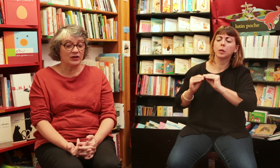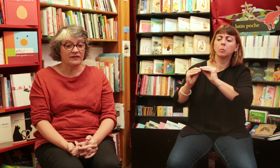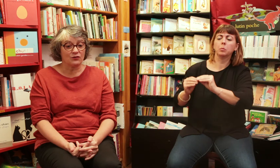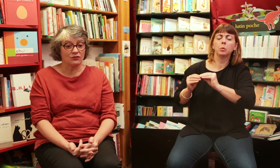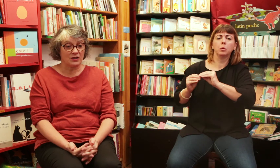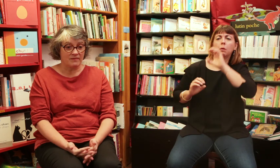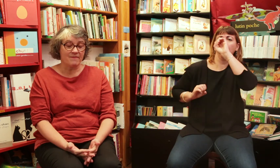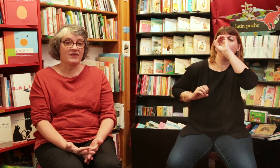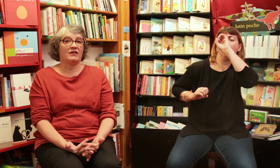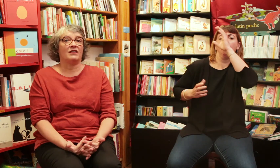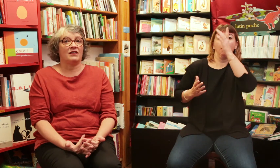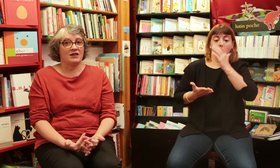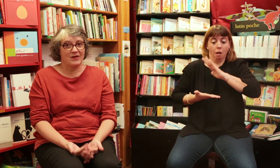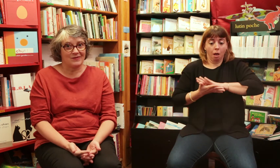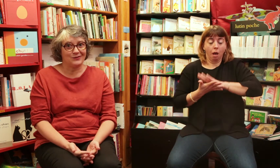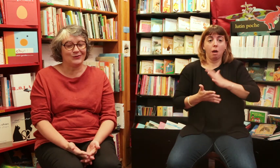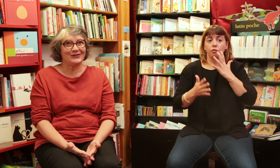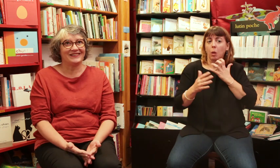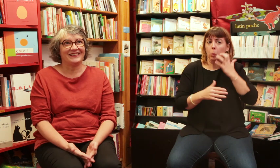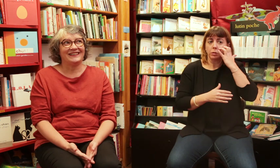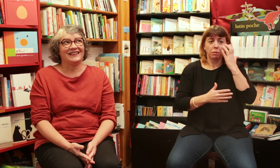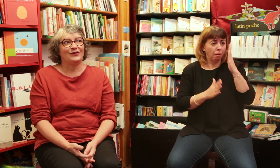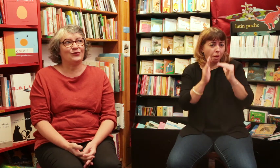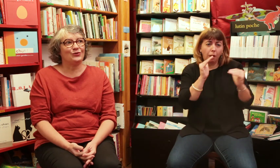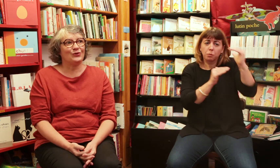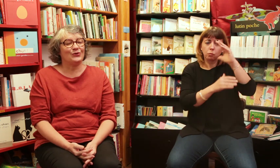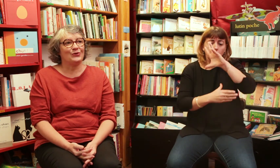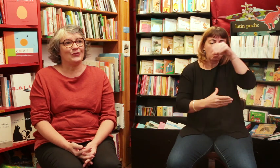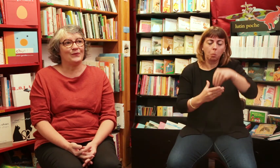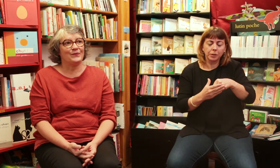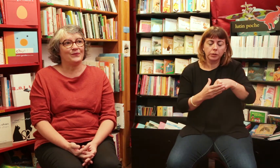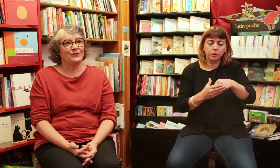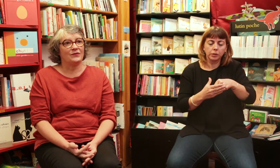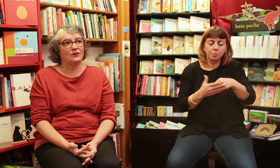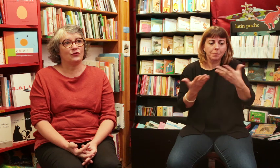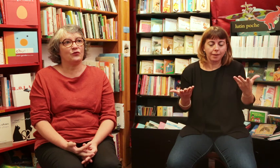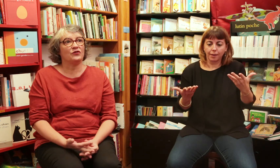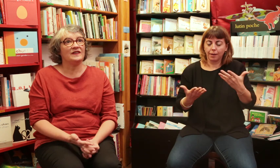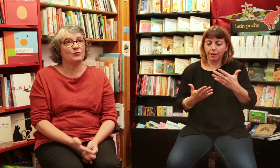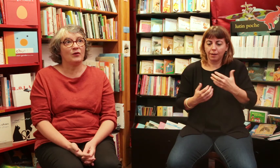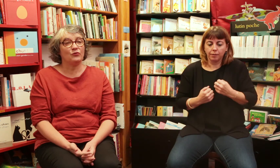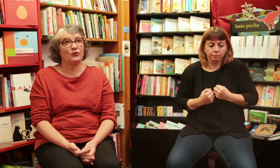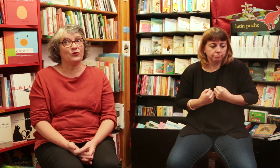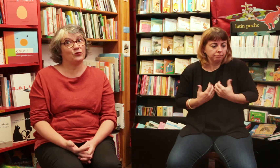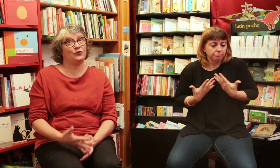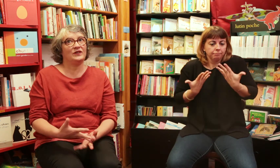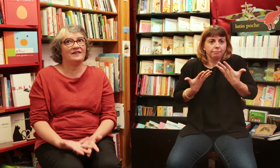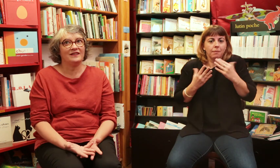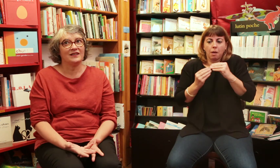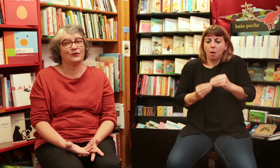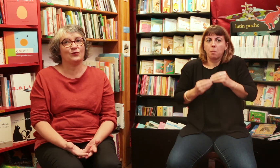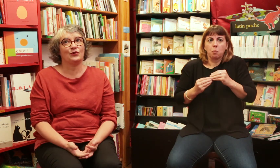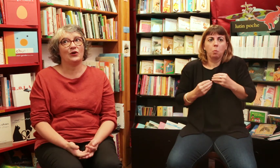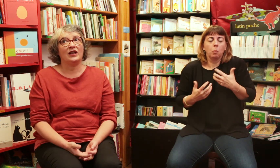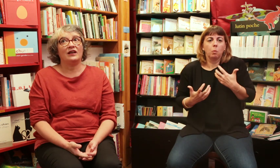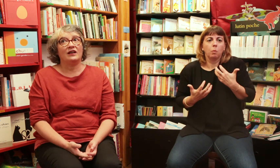est adolescent et même adulte sur ce sentiment amoureux, sur ce